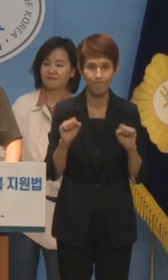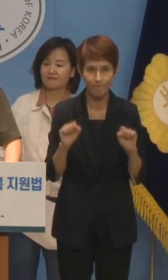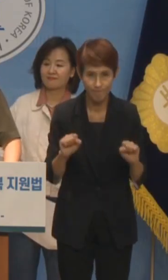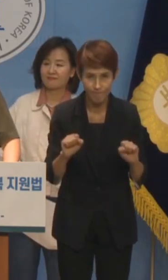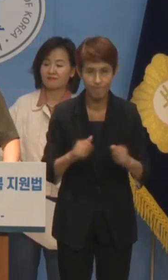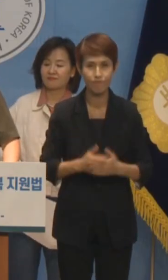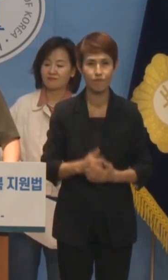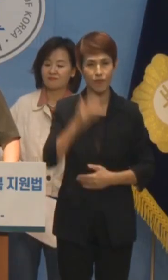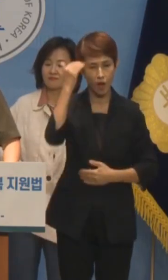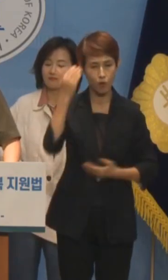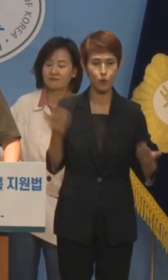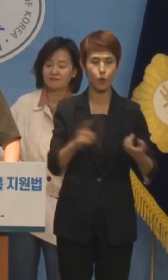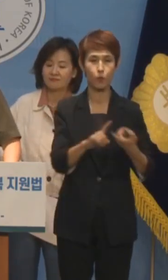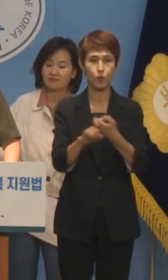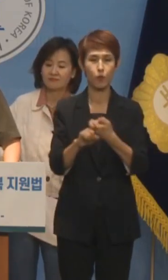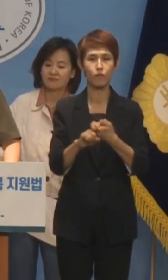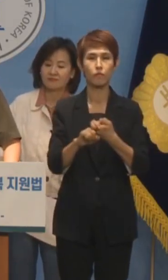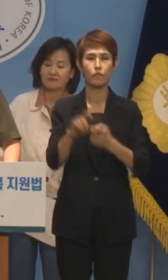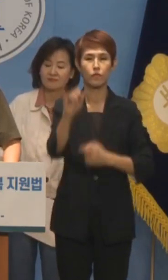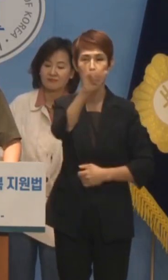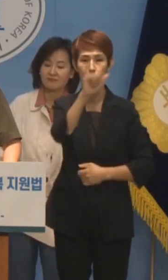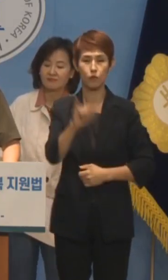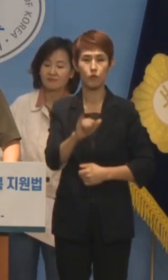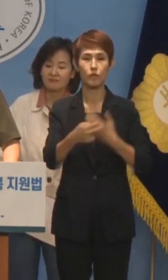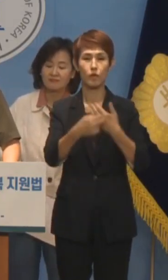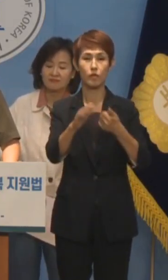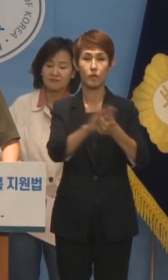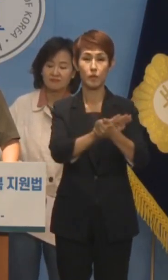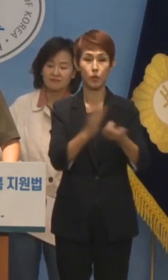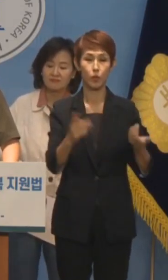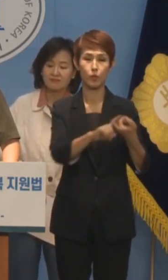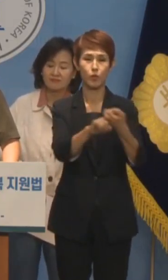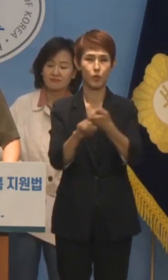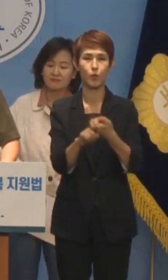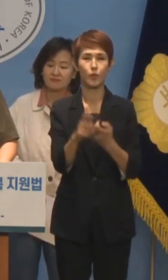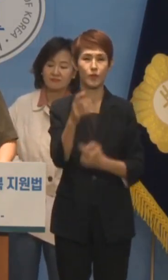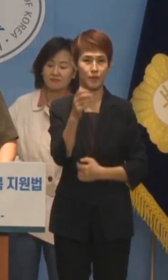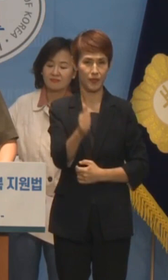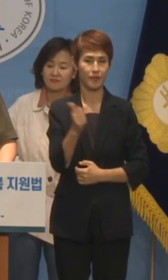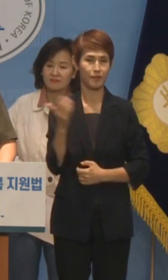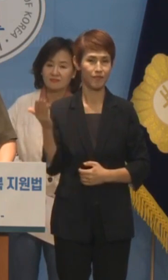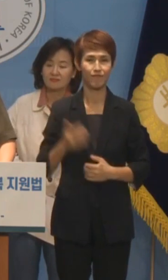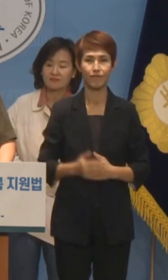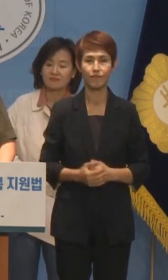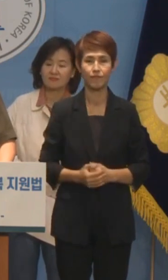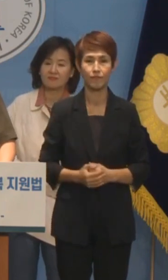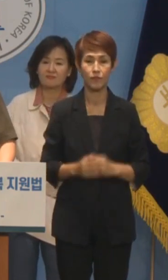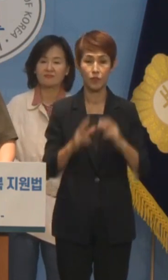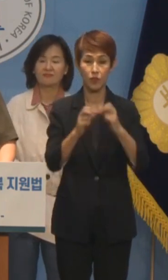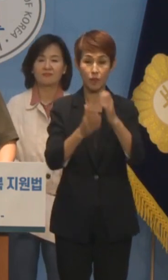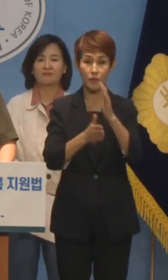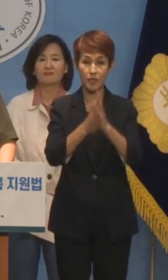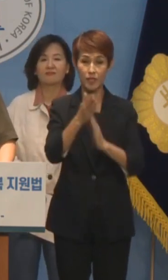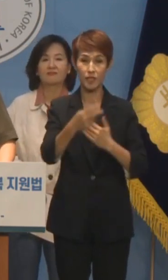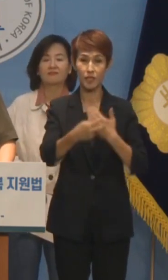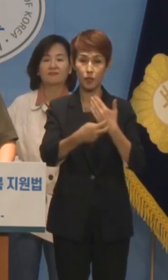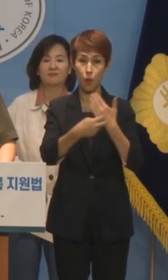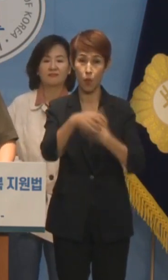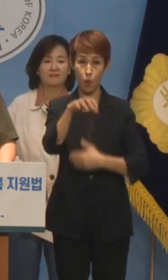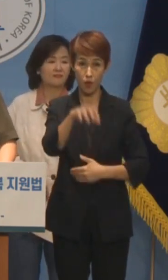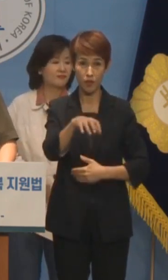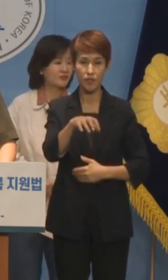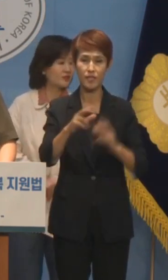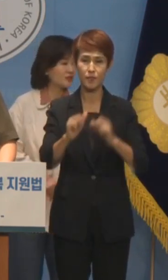안녕하십니까. 한국노총 전국의료서비스노동조합 성남시의료원 지부장 임성원입니다. 저희 성남시 의료원은 성남시민의 염원을